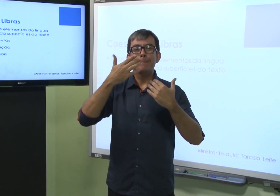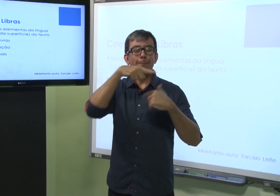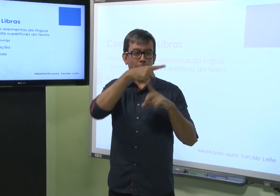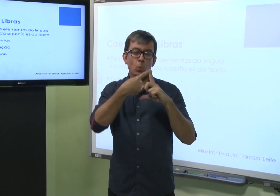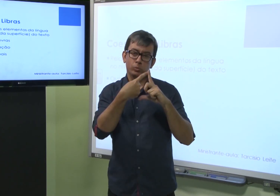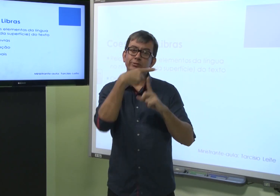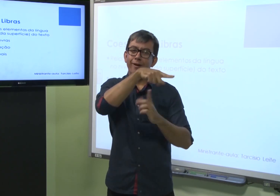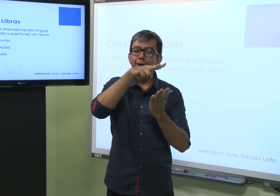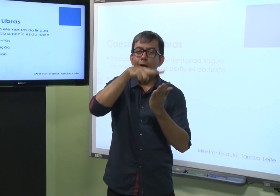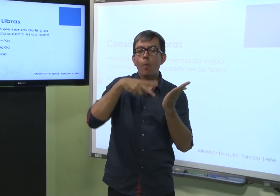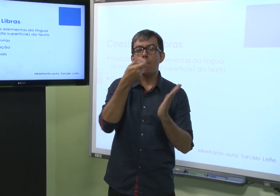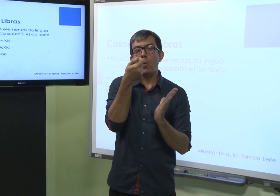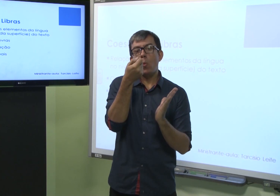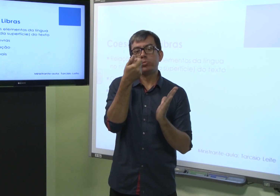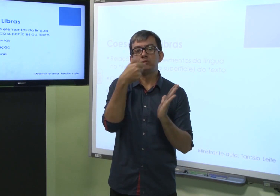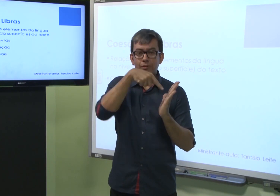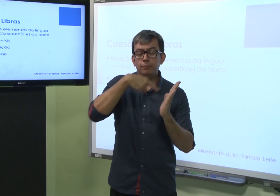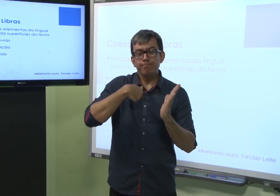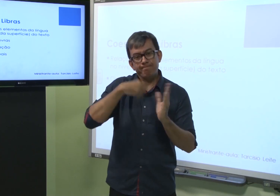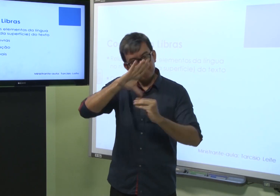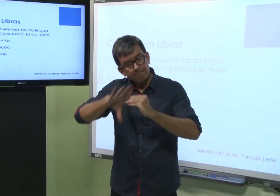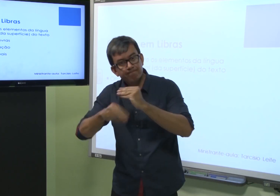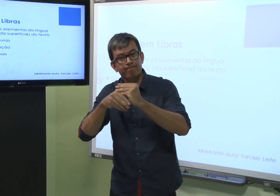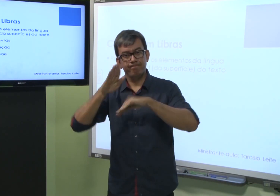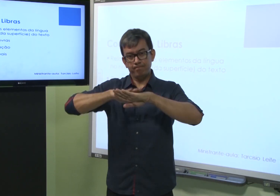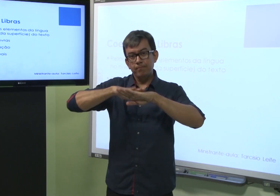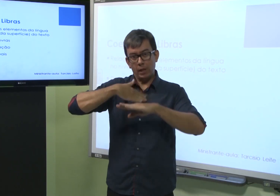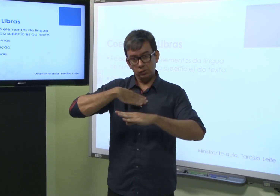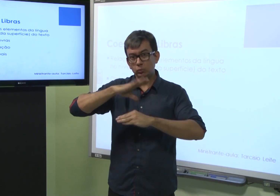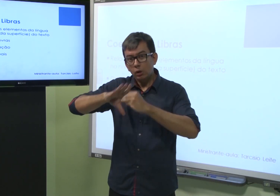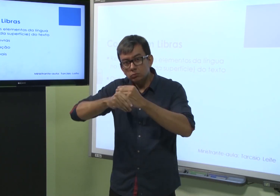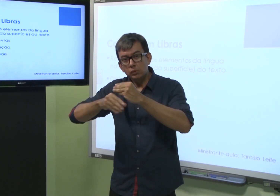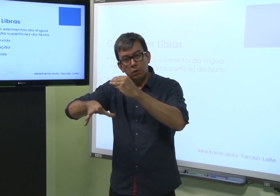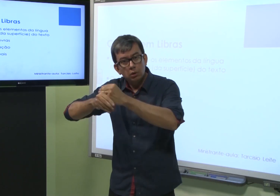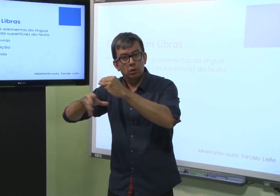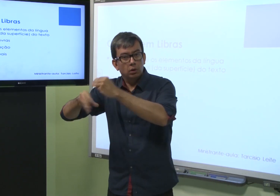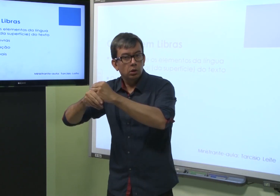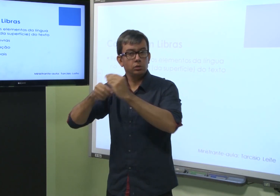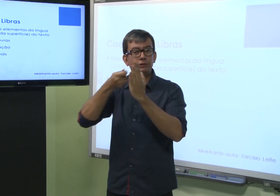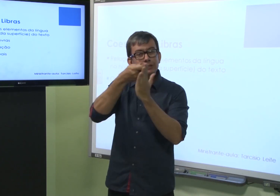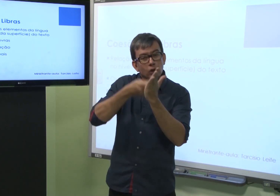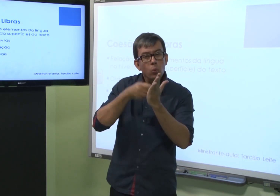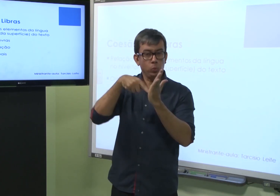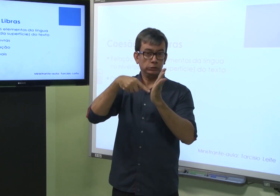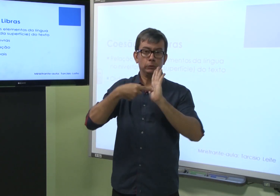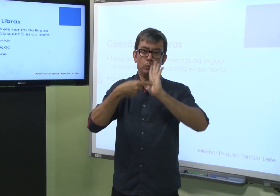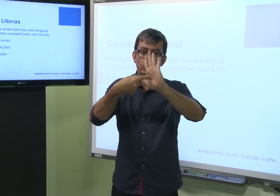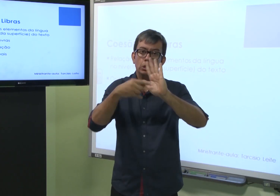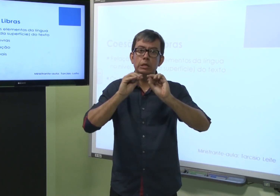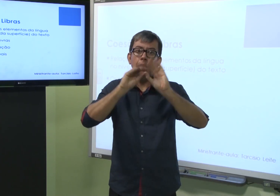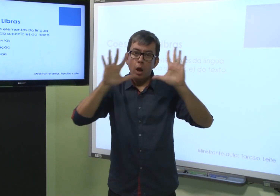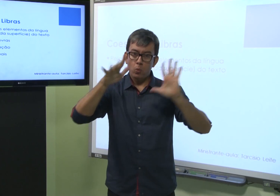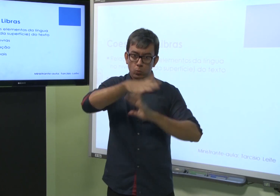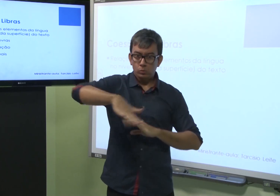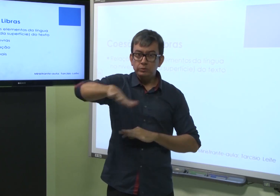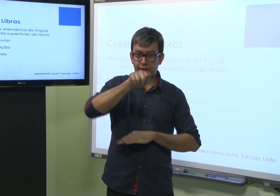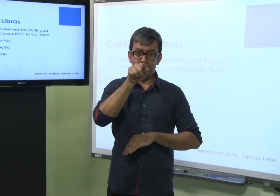as leituras, e eu aproveitei e fiz um complemento desses textos, porque eles faltavam